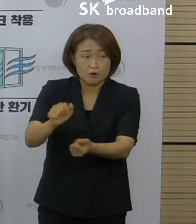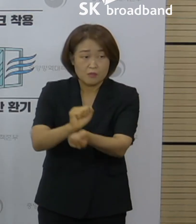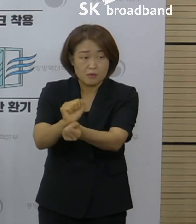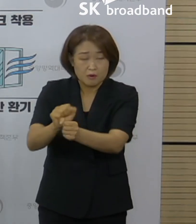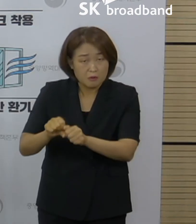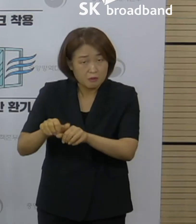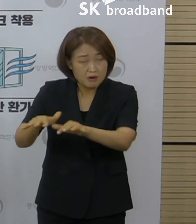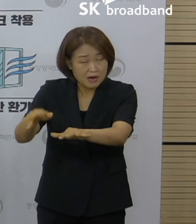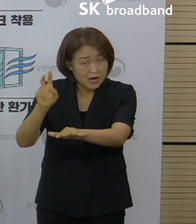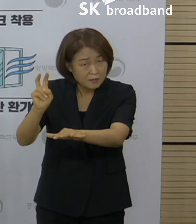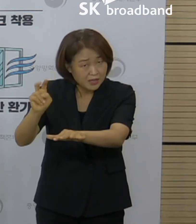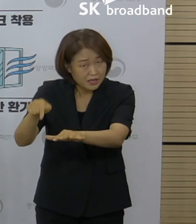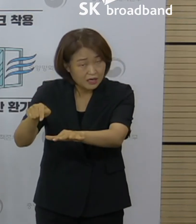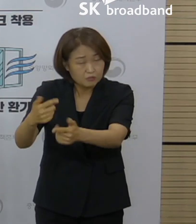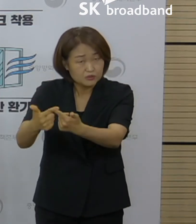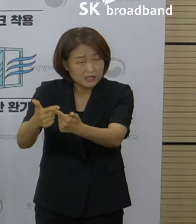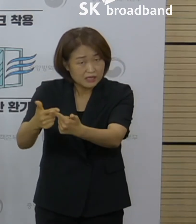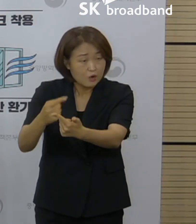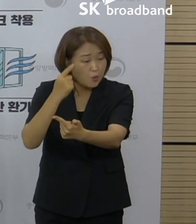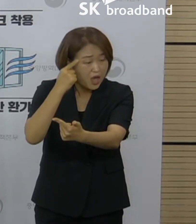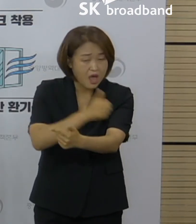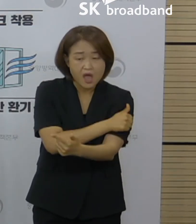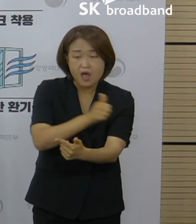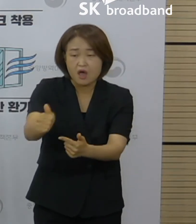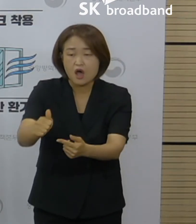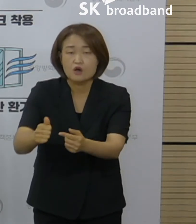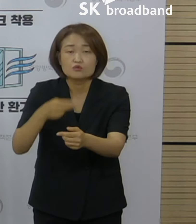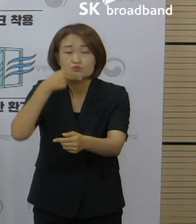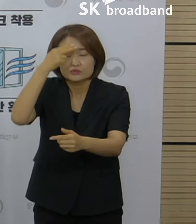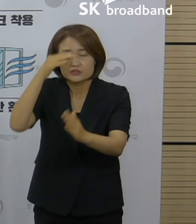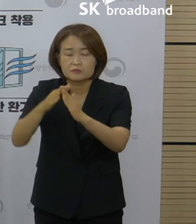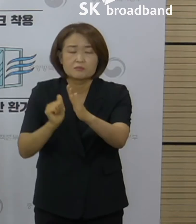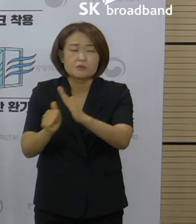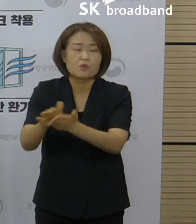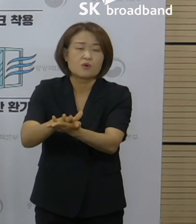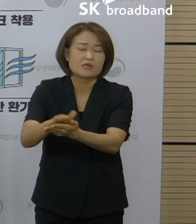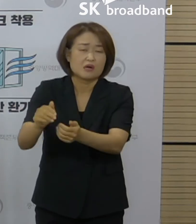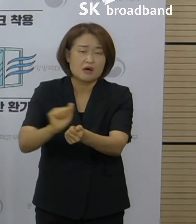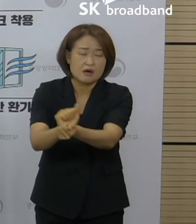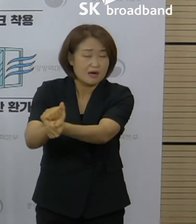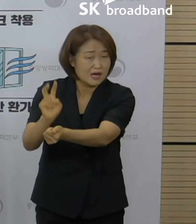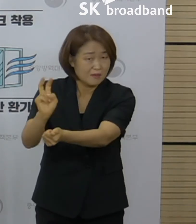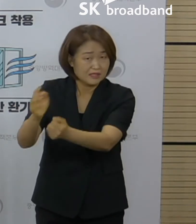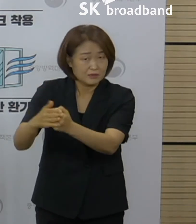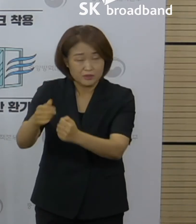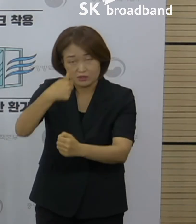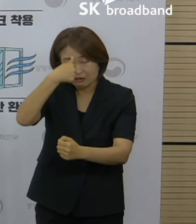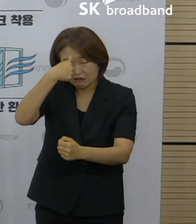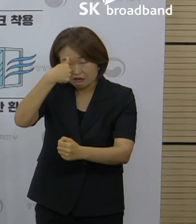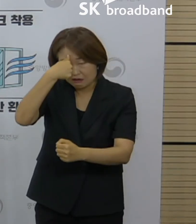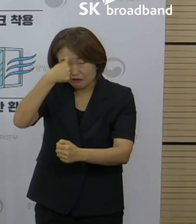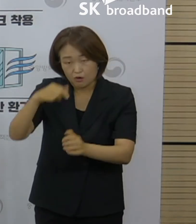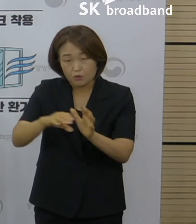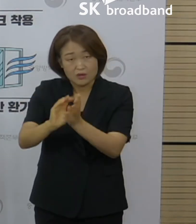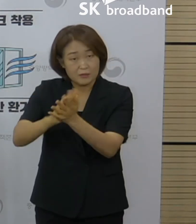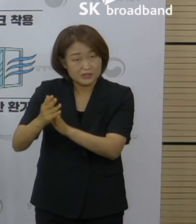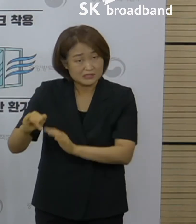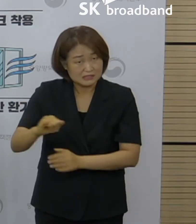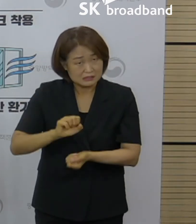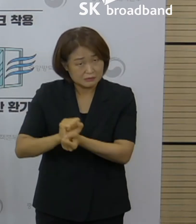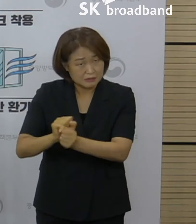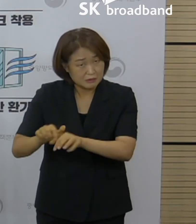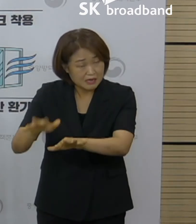가능성이 있다고 봐도 될지 견해를 질문했습니다. 예, 앞서 질문에서 설명드린 바 있습니다.